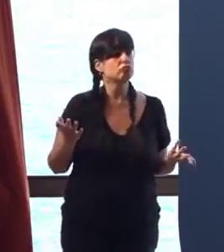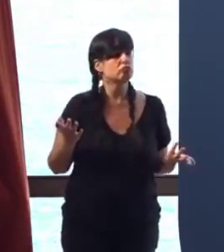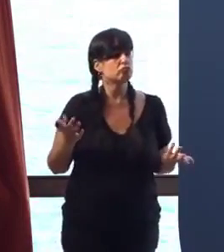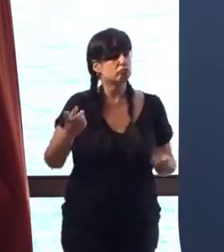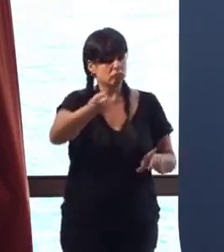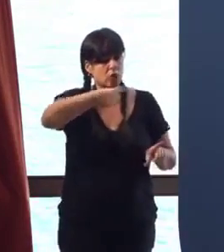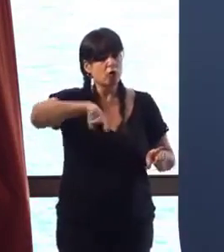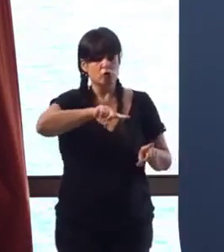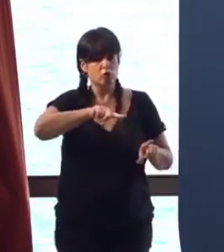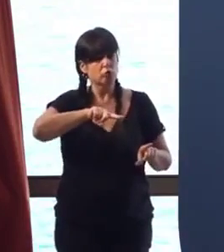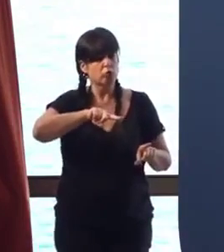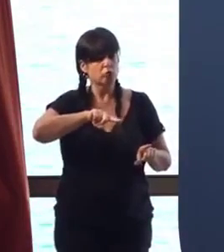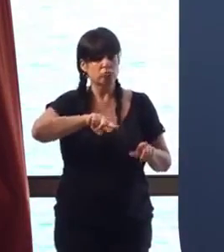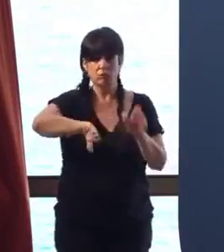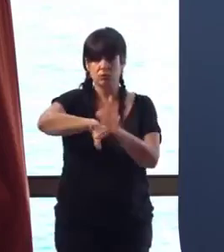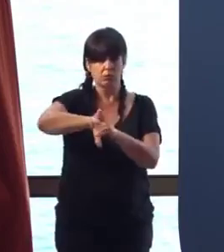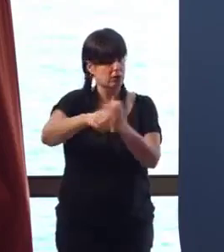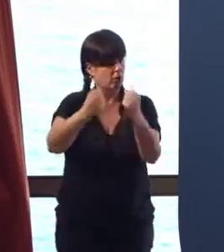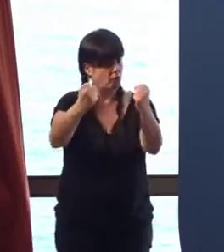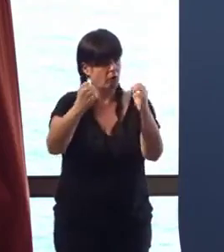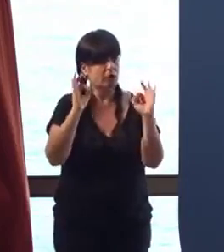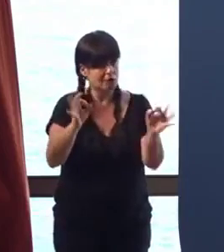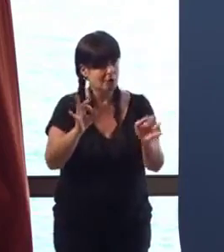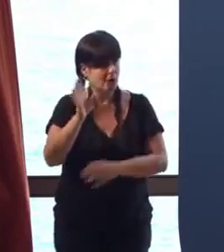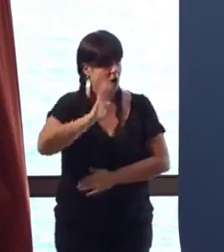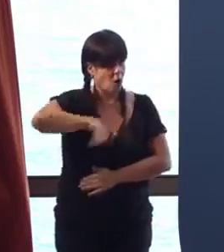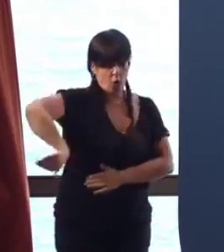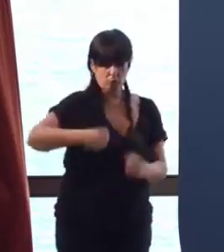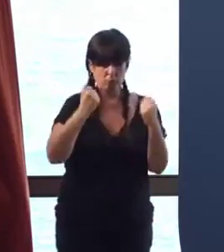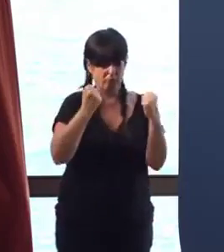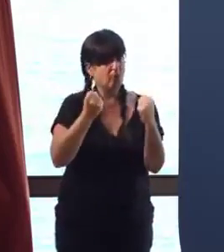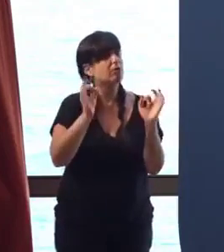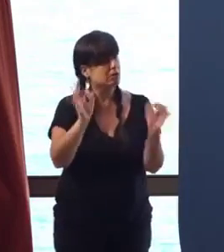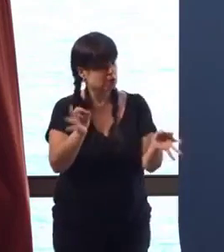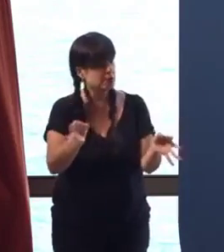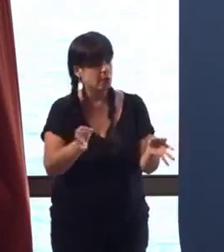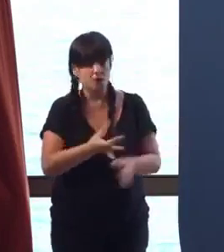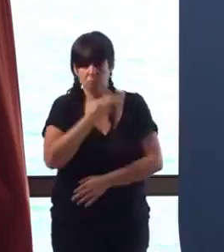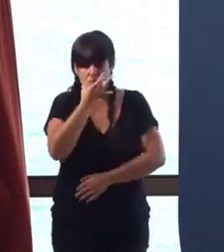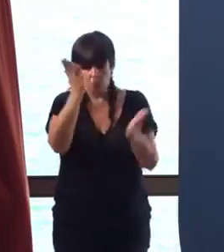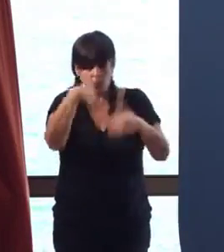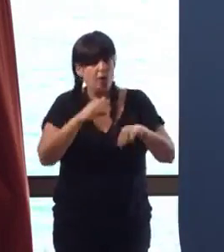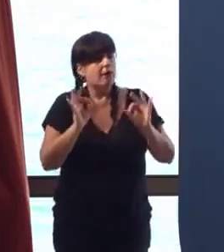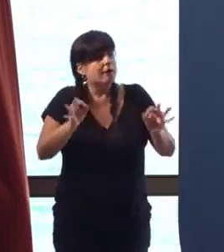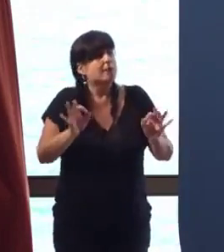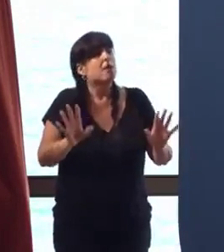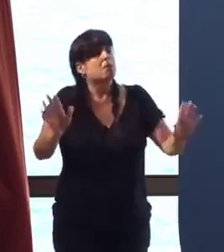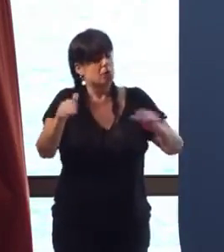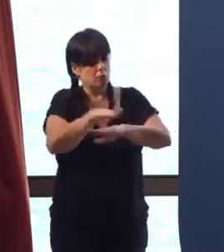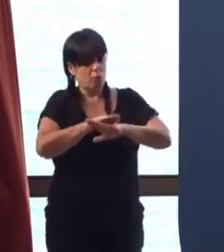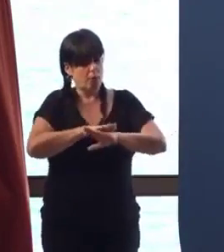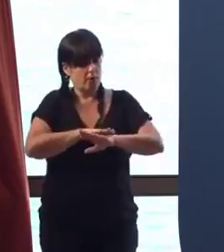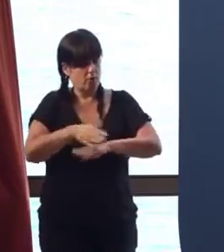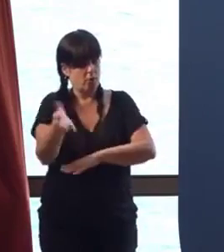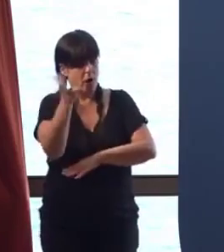somos muy de derechas, es verdad que somos muy corruptos, es verdad que somos muy sinvergüenzas, pero sabemos gobernar.